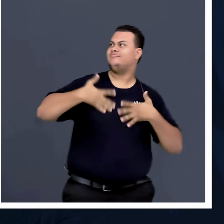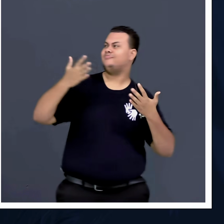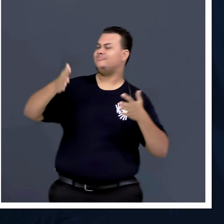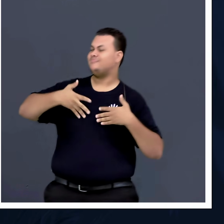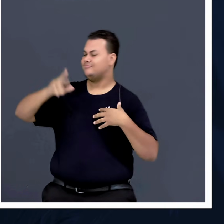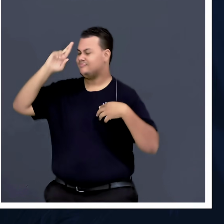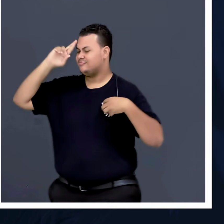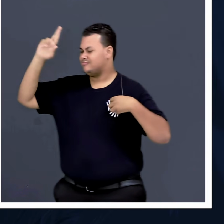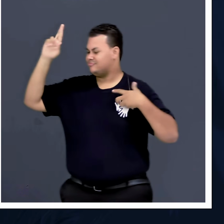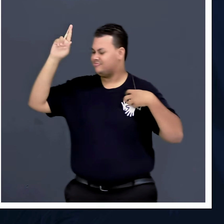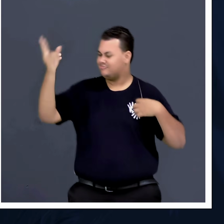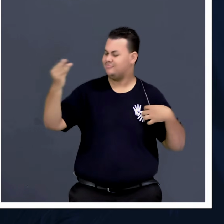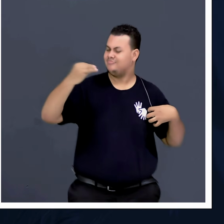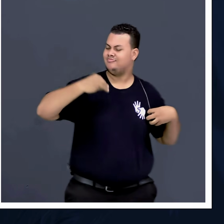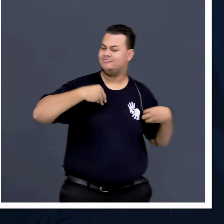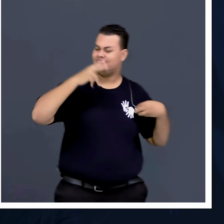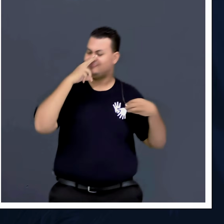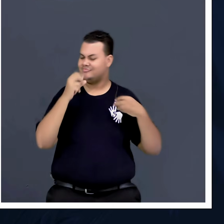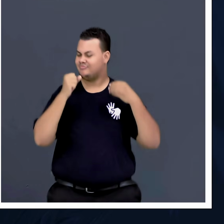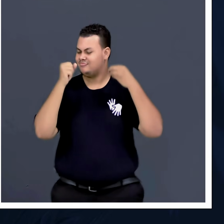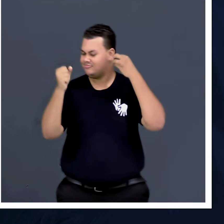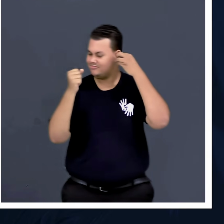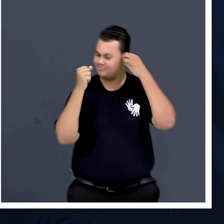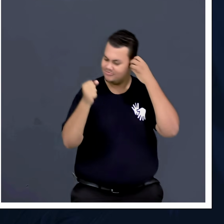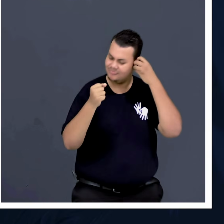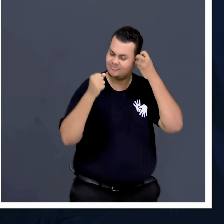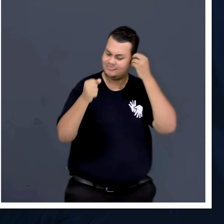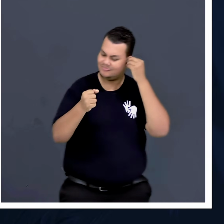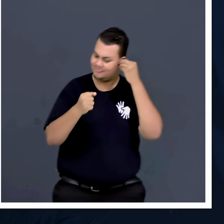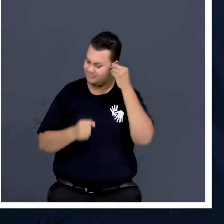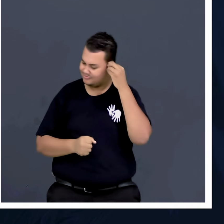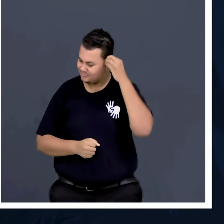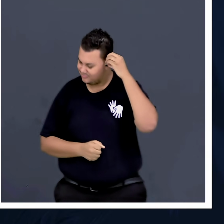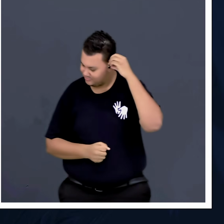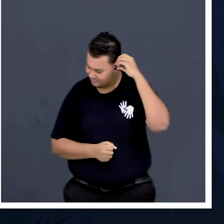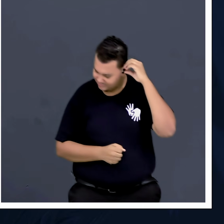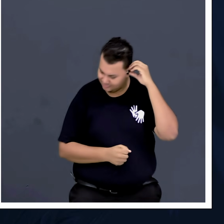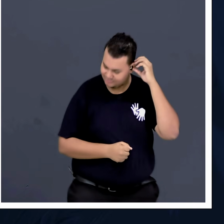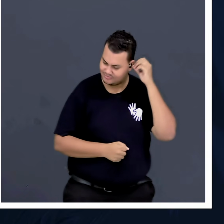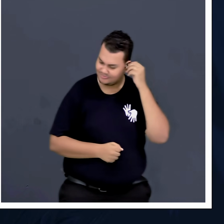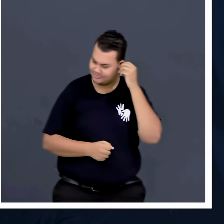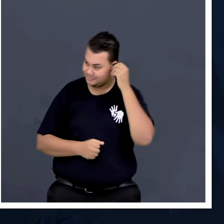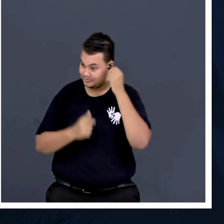A alegria do Senhor é a nossa força.